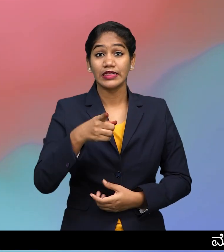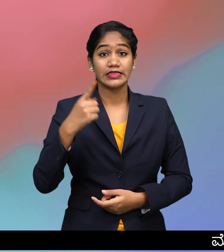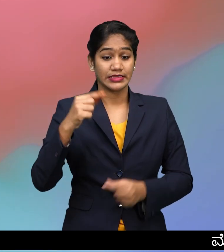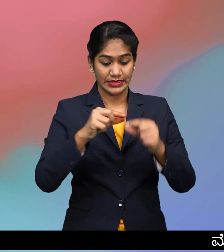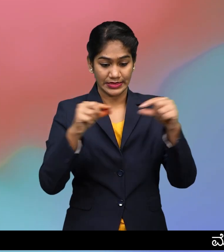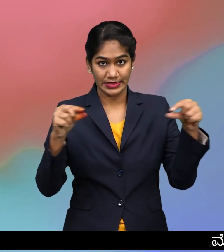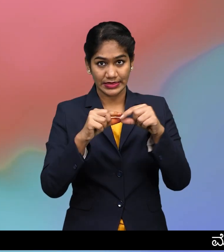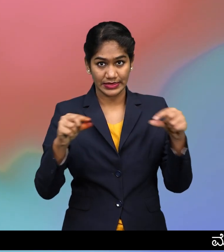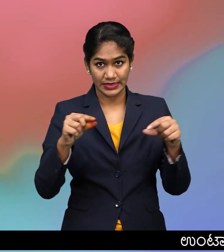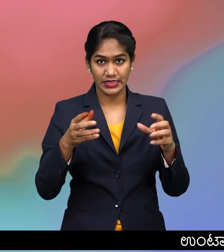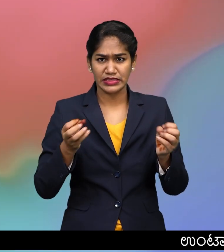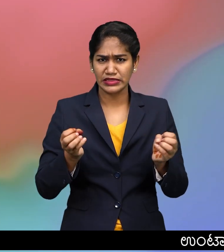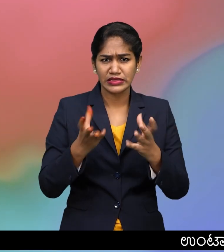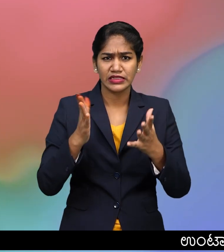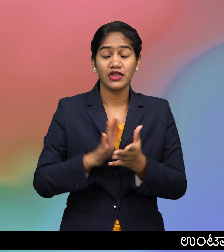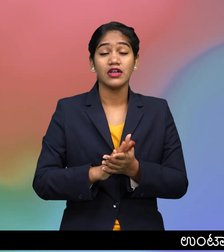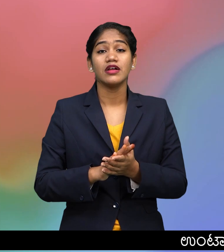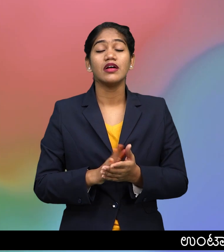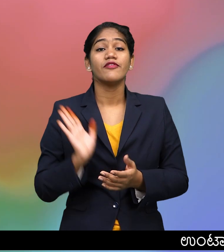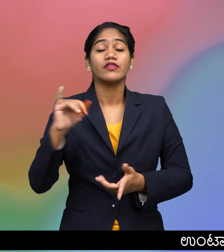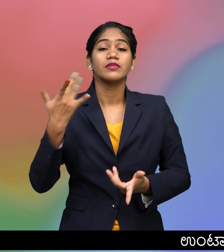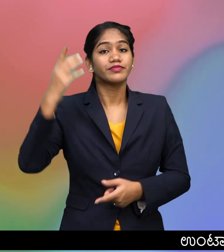ಮೆದುಳಿನಿಂದ ಉಂಟಾಗುವ ನರಗಳನ್ನು